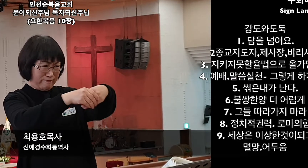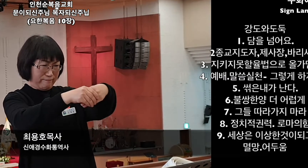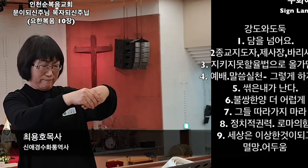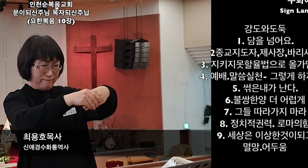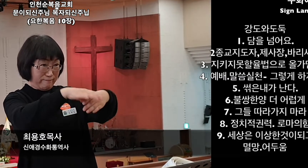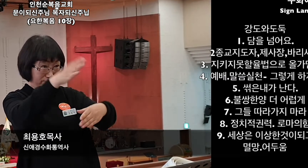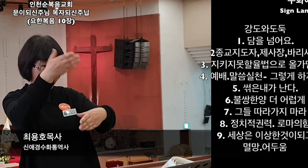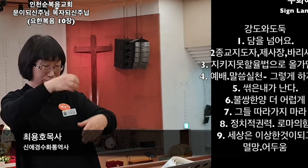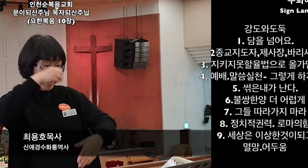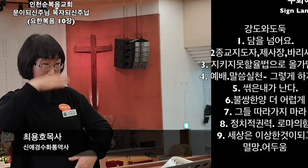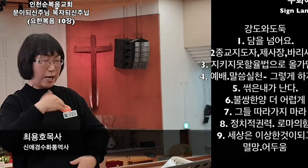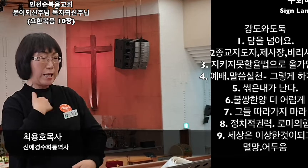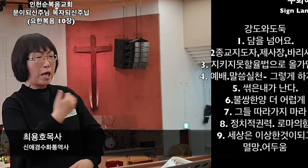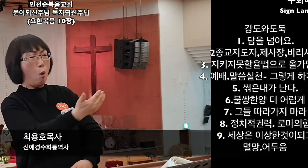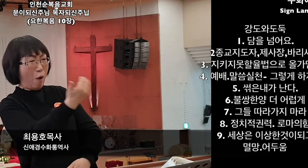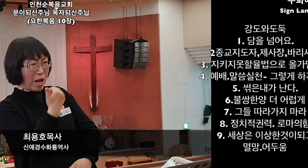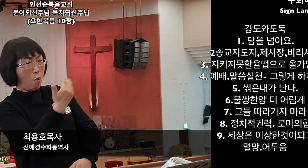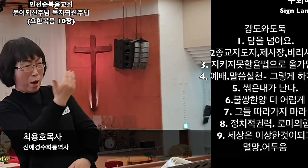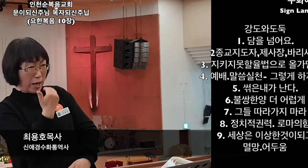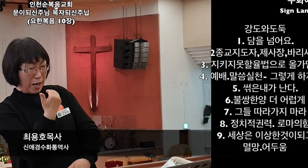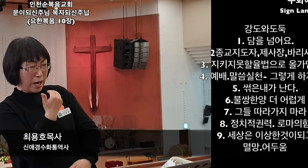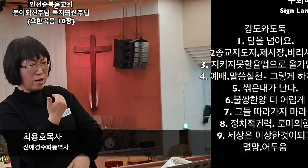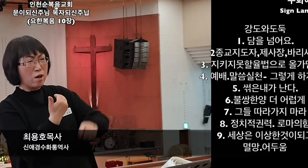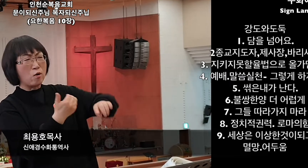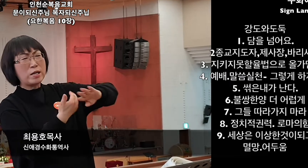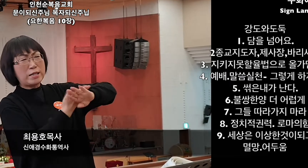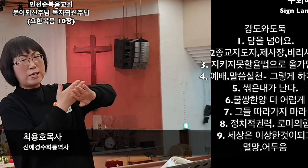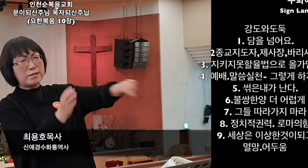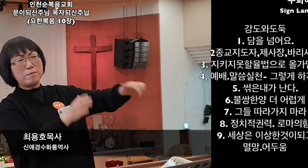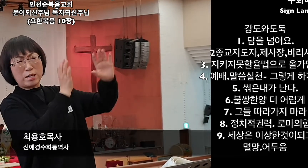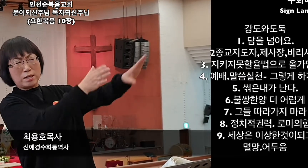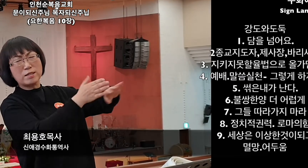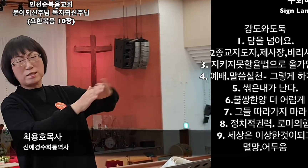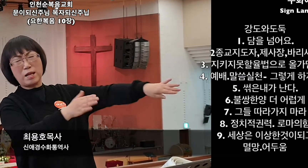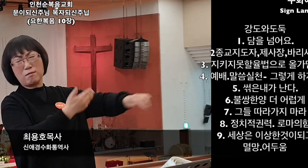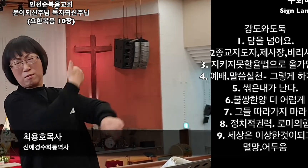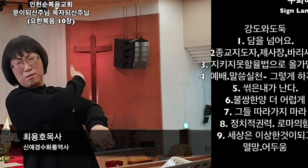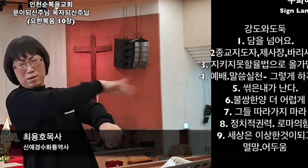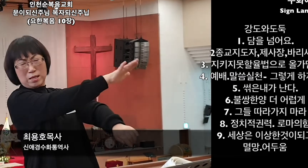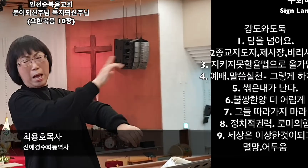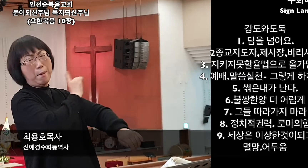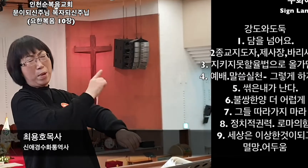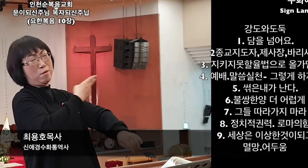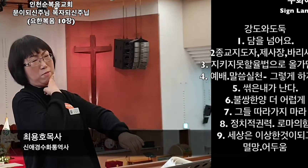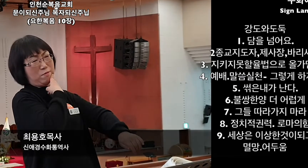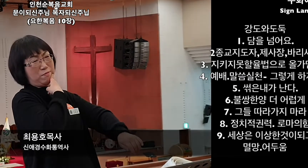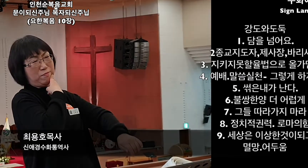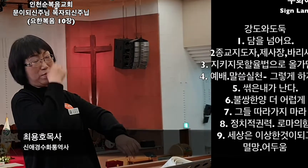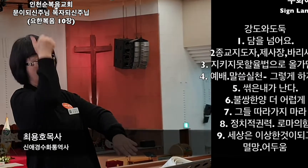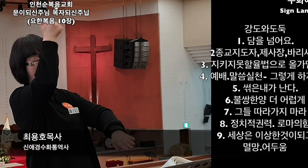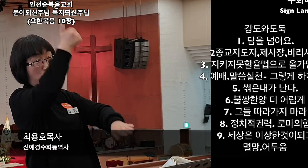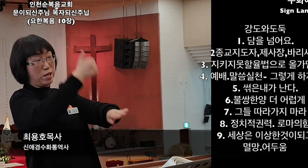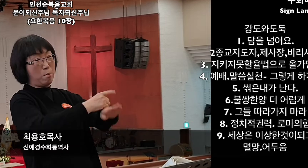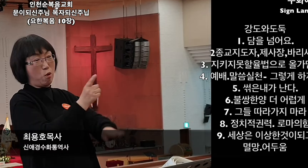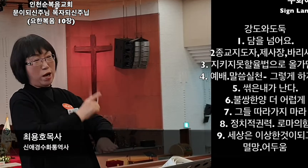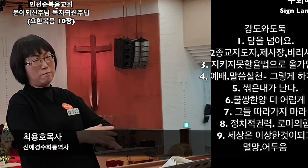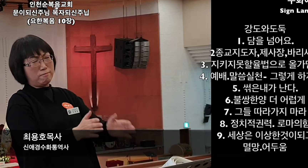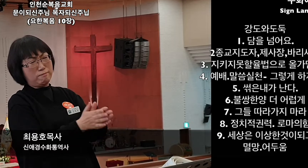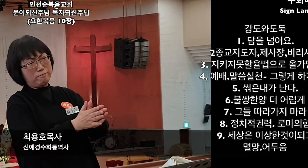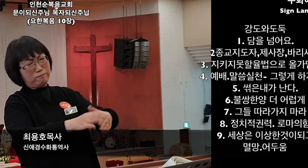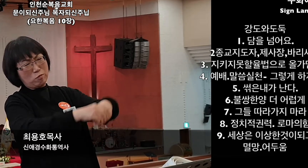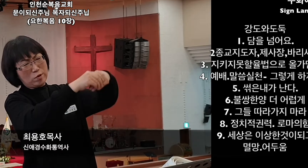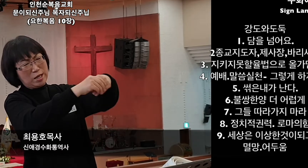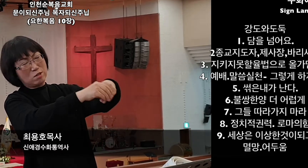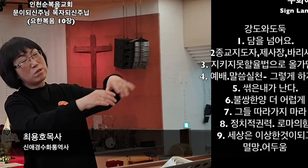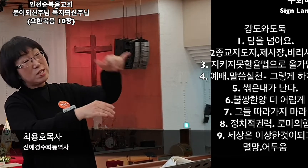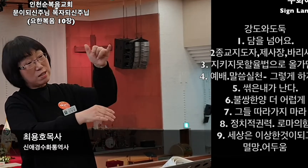아닌가? 그냥 나에게 따라와라 그러고 거기 있는 다른 사람들 향해서는 그냥 아무 말 안 해요. 나중에 뭔가라도 타협하고